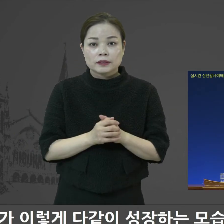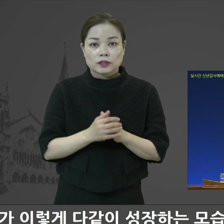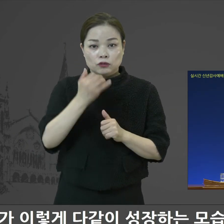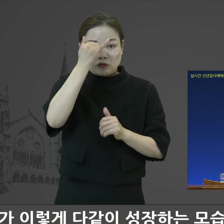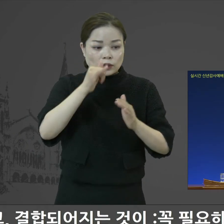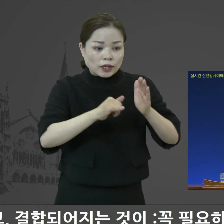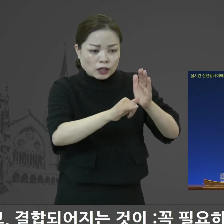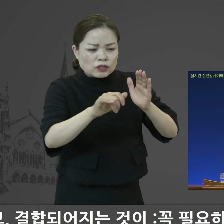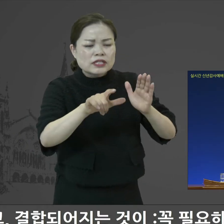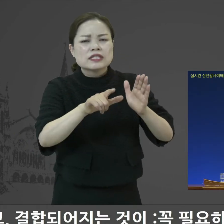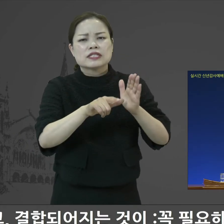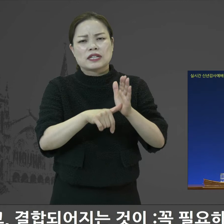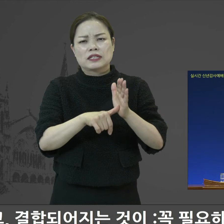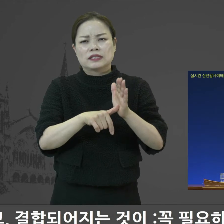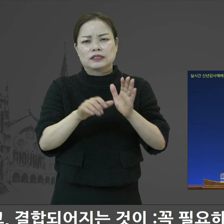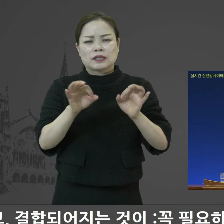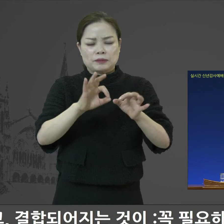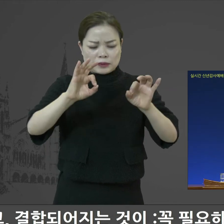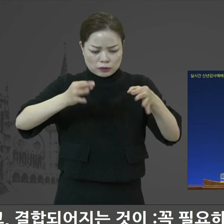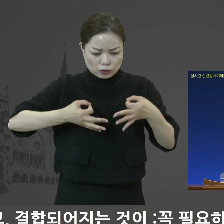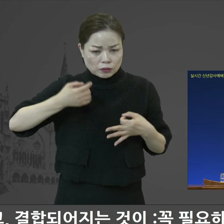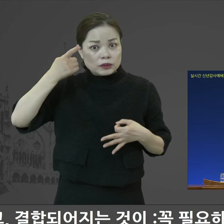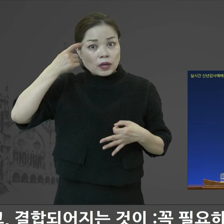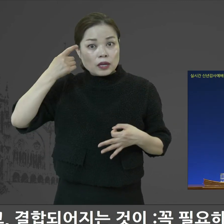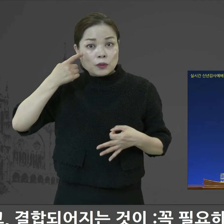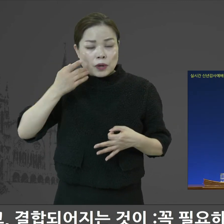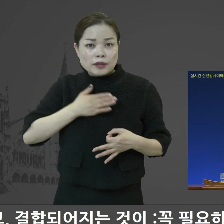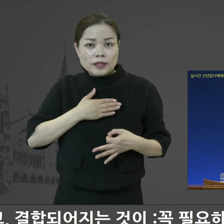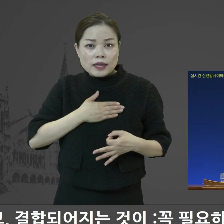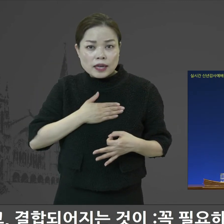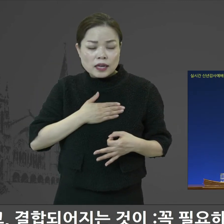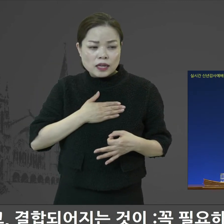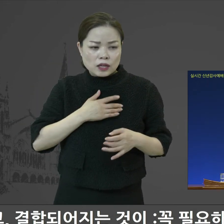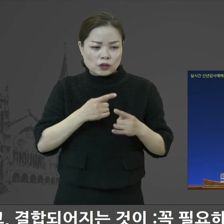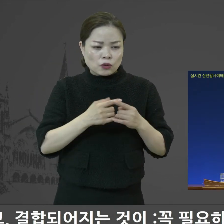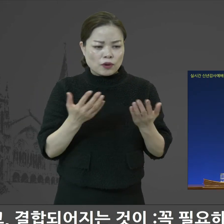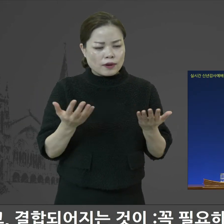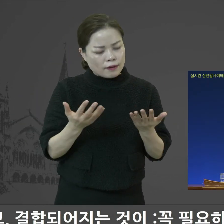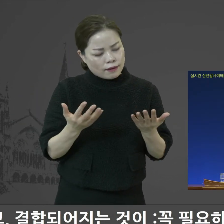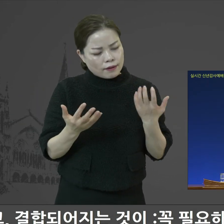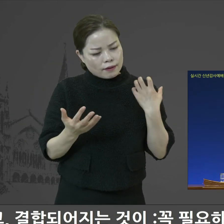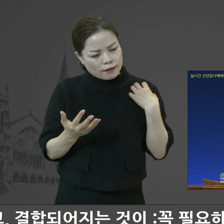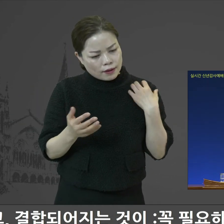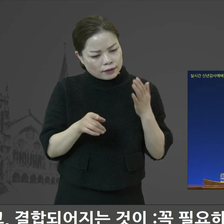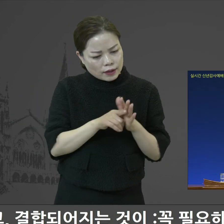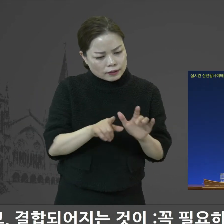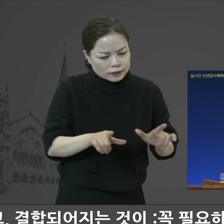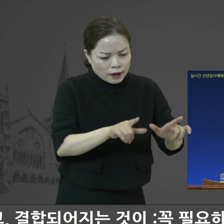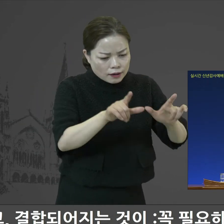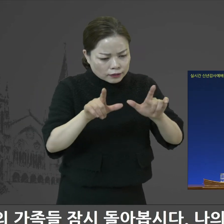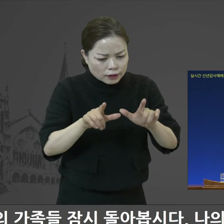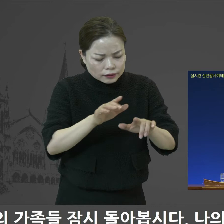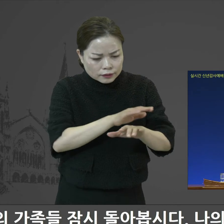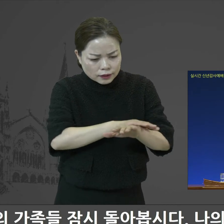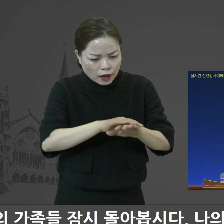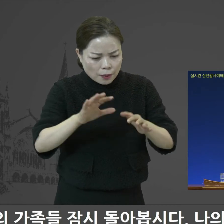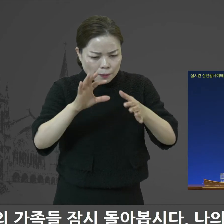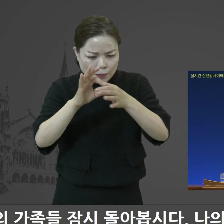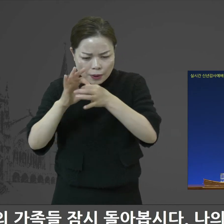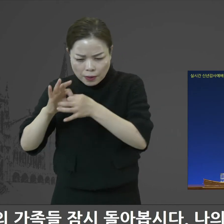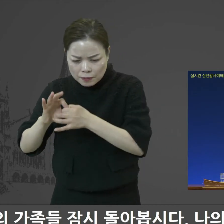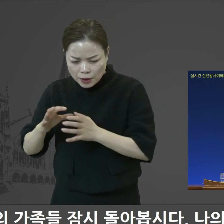중연의 가족들, 이 시간에 잠시 돌아보십시다. 나의 교회 사역이, 나의 신앙생활이 잘